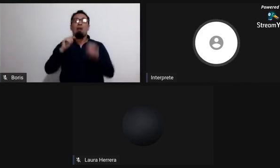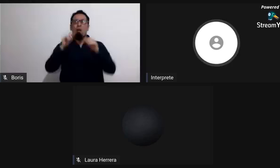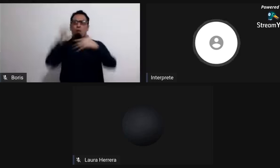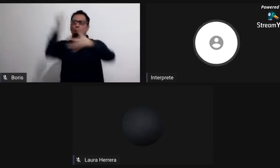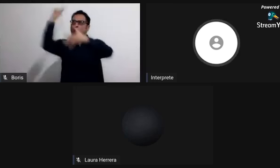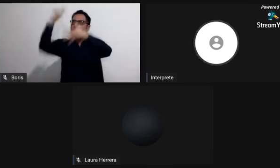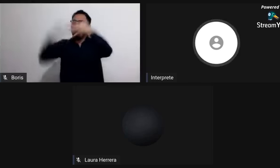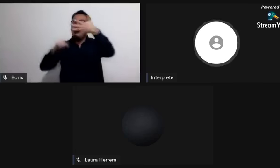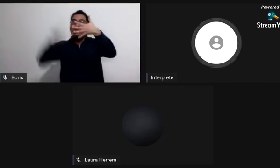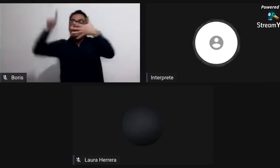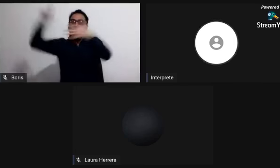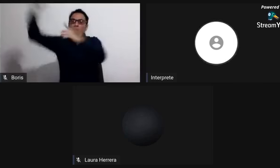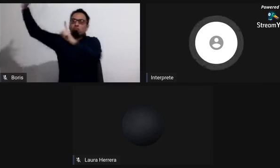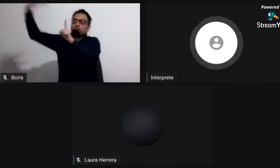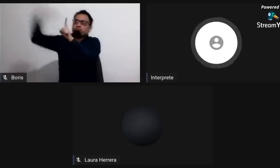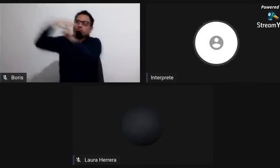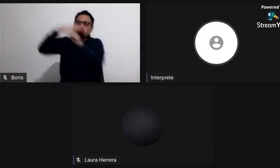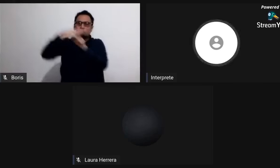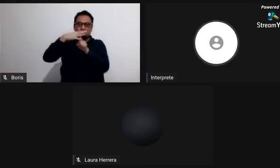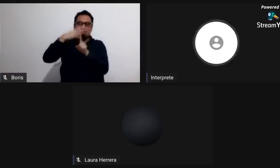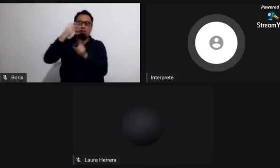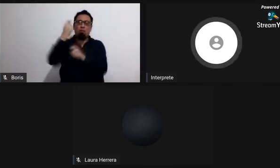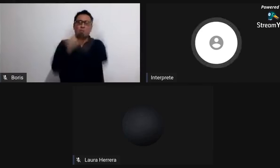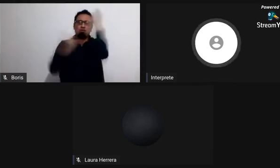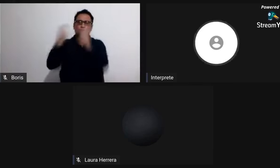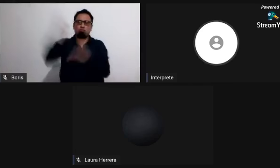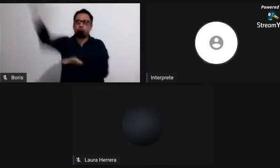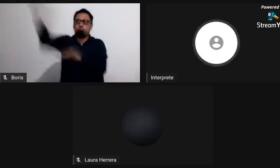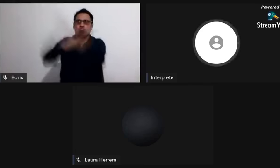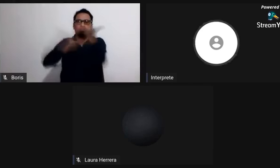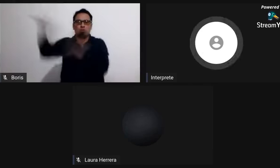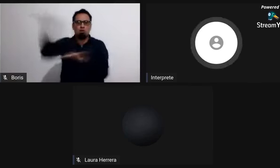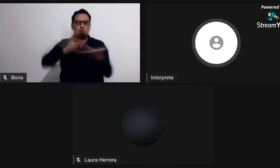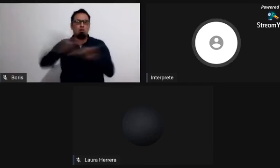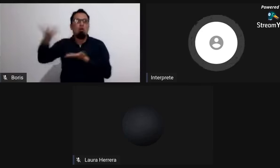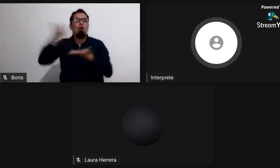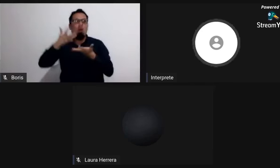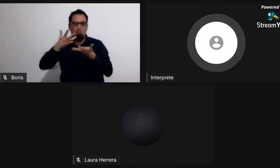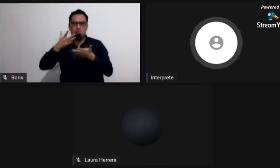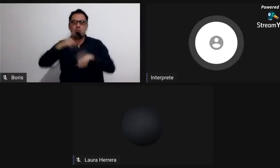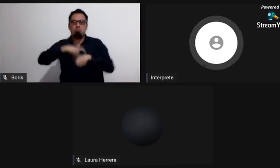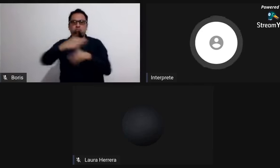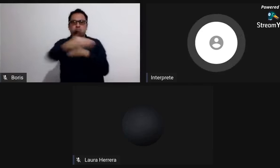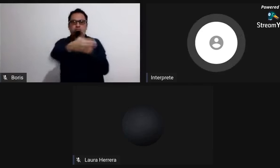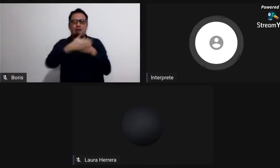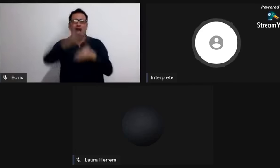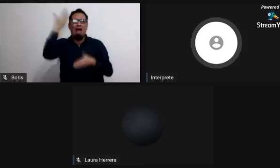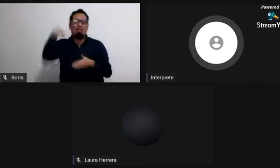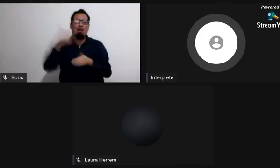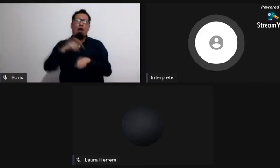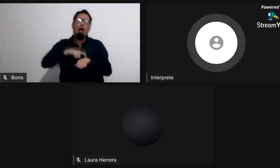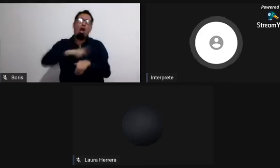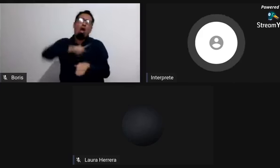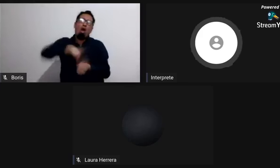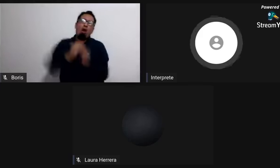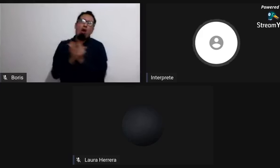de que el enfoque que se da en ese momento liberal y de mayor participación ciudadana estaba restringido solo para las personas con